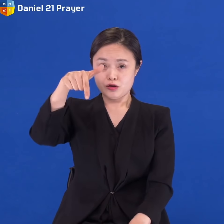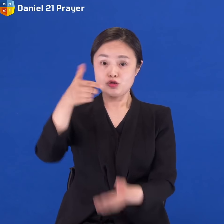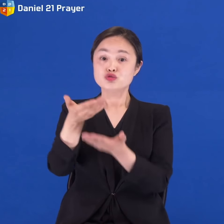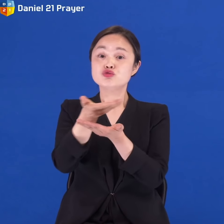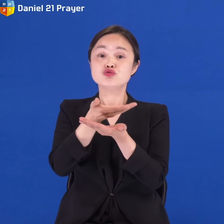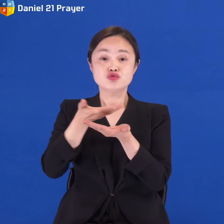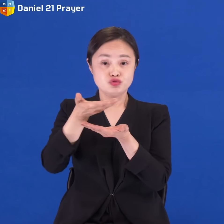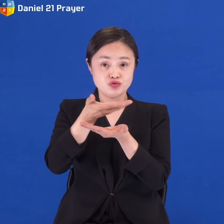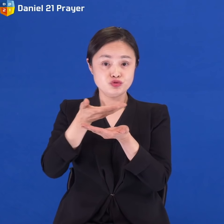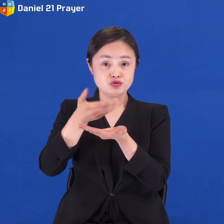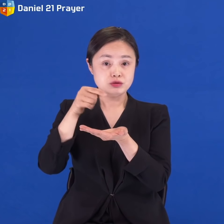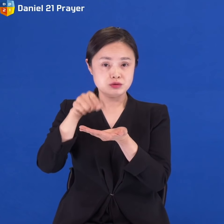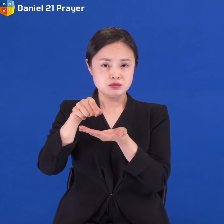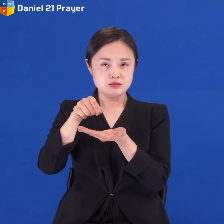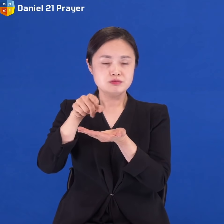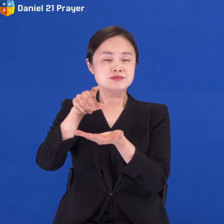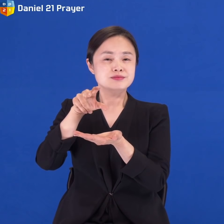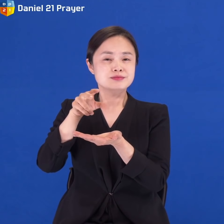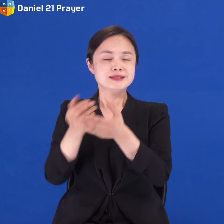심리적